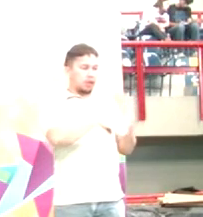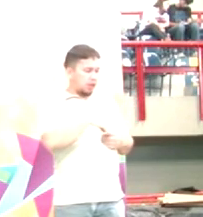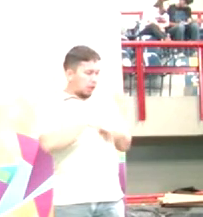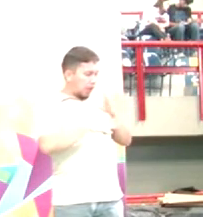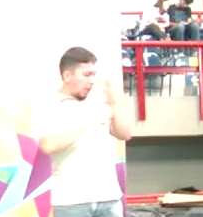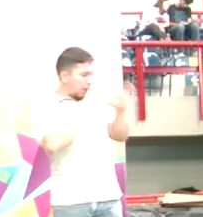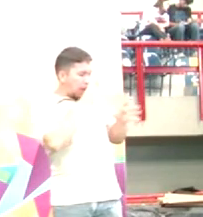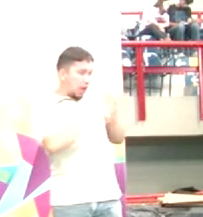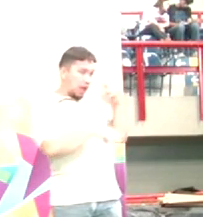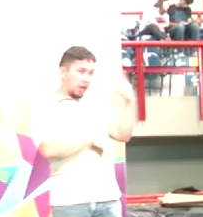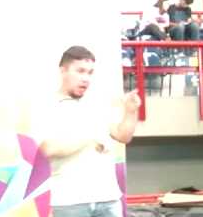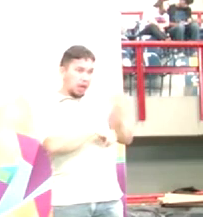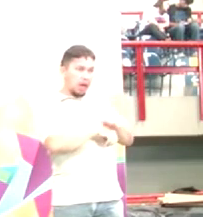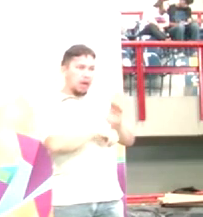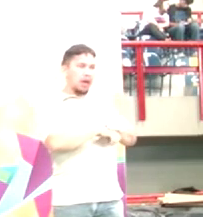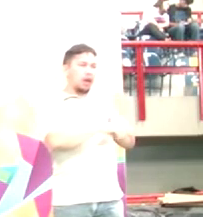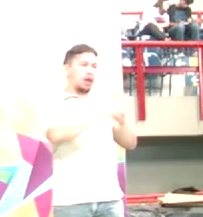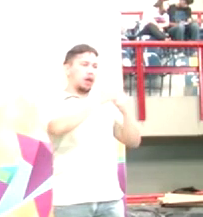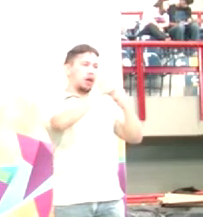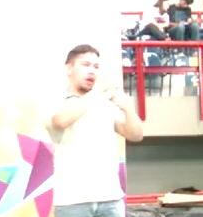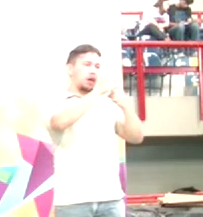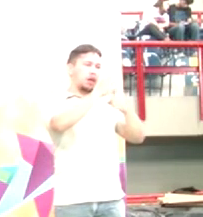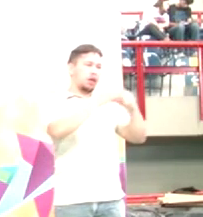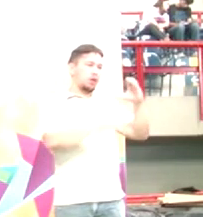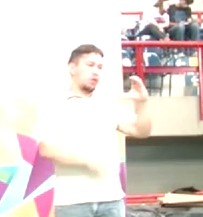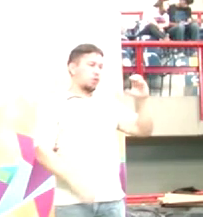dizer que lá era lugar de comunista.